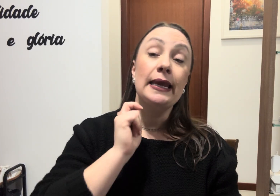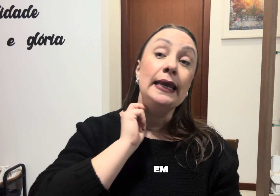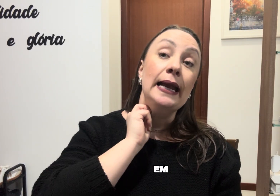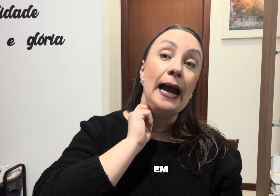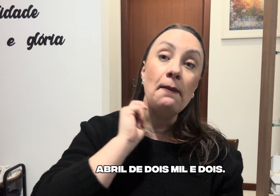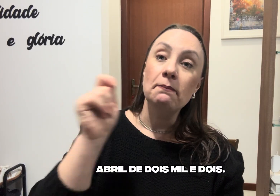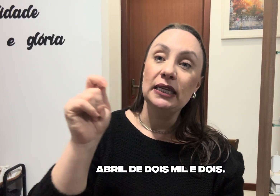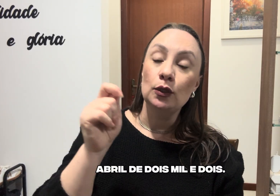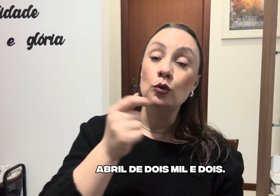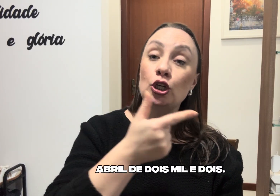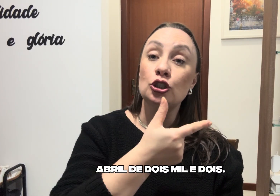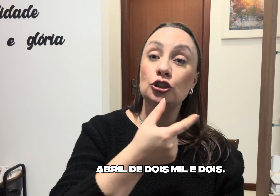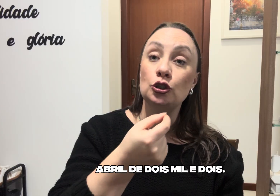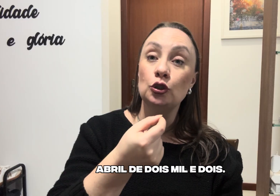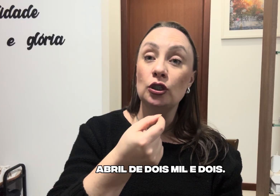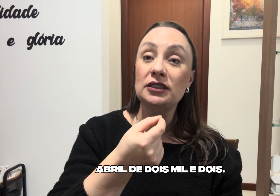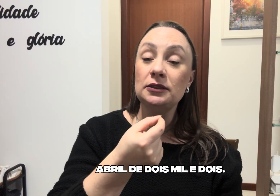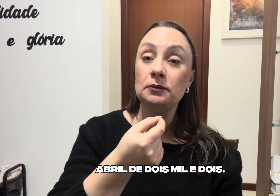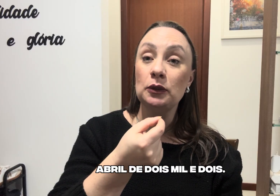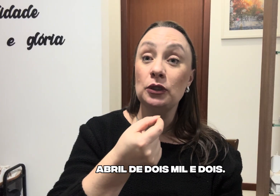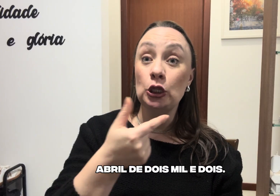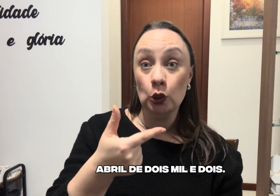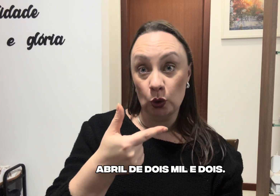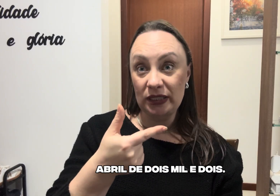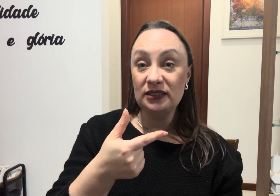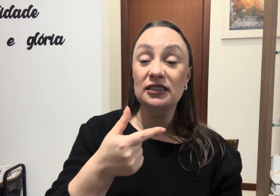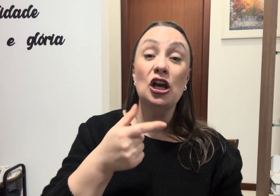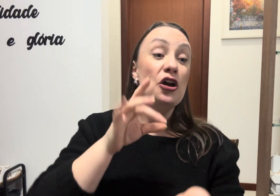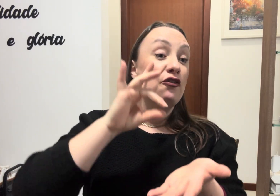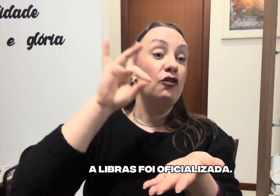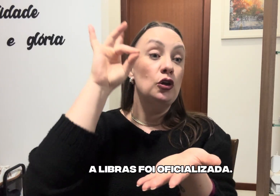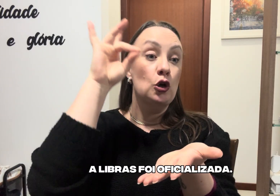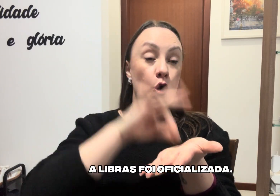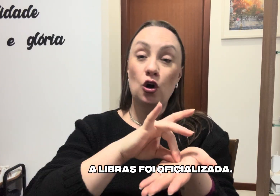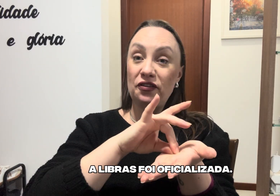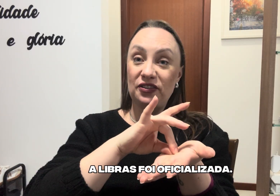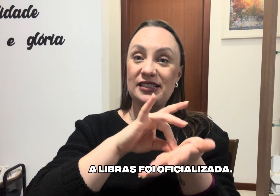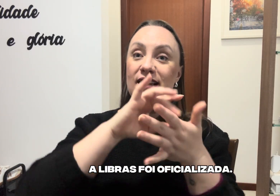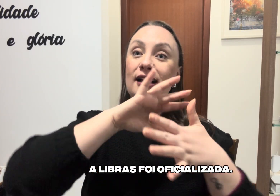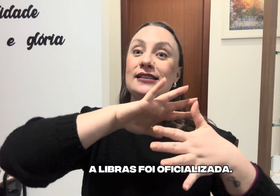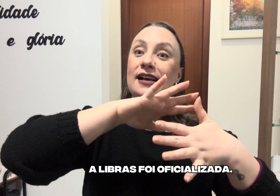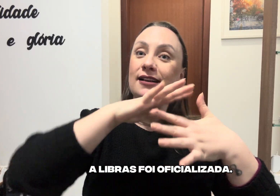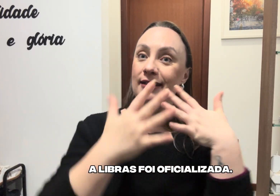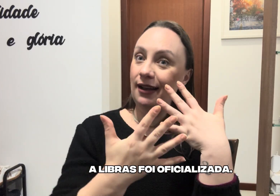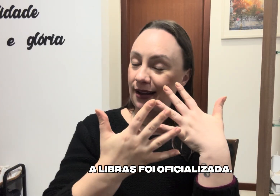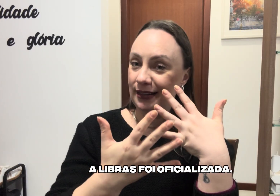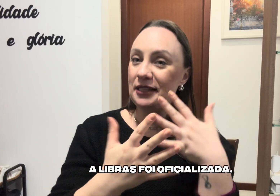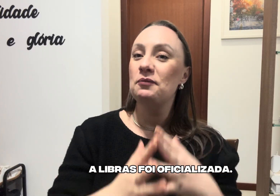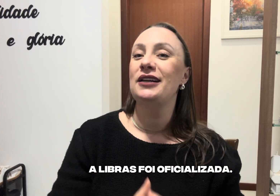em abril de 2002 foi oficializada a